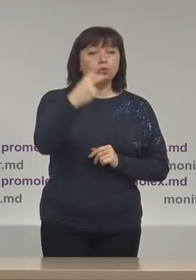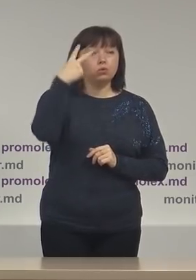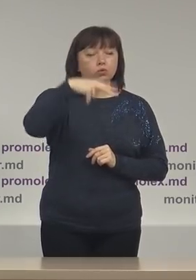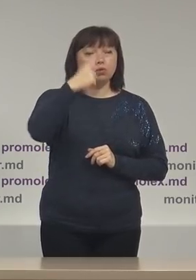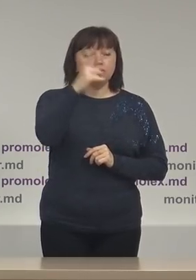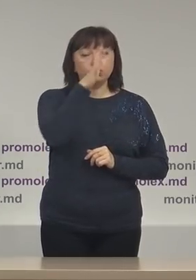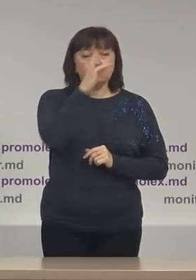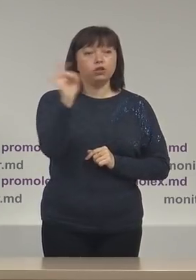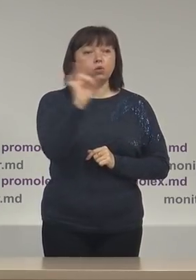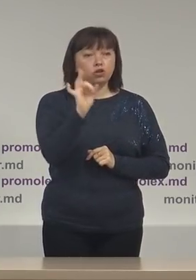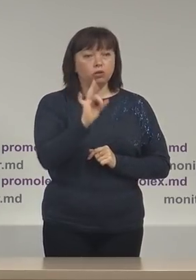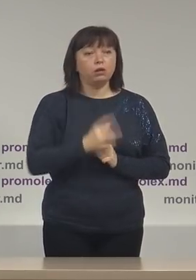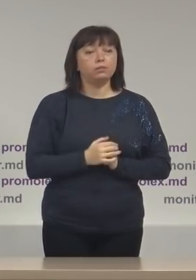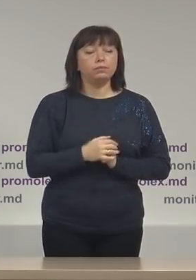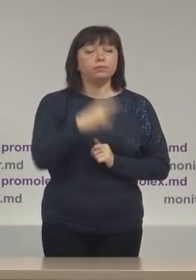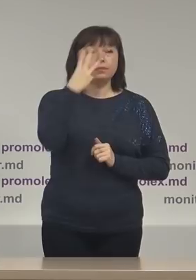1/221 Chișinău-Râșcani,